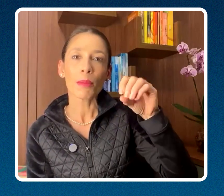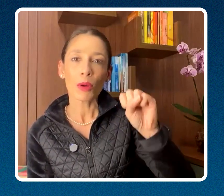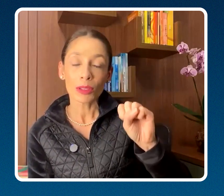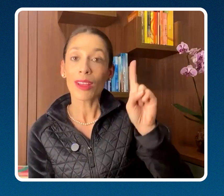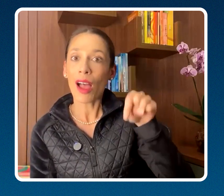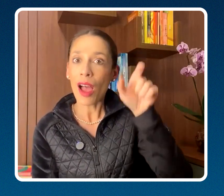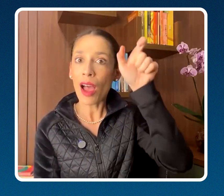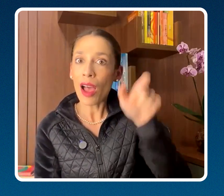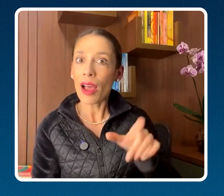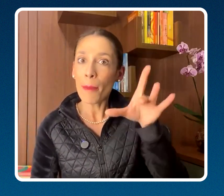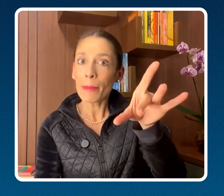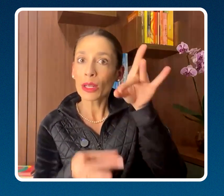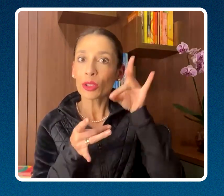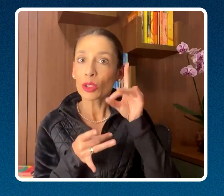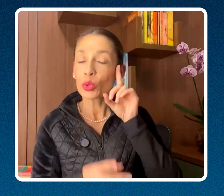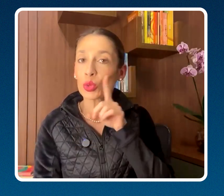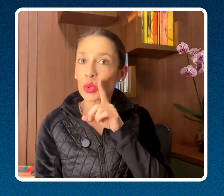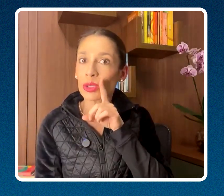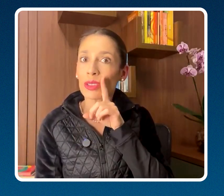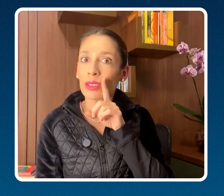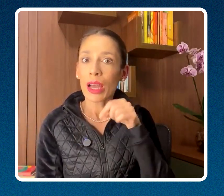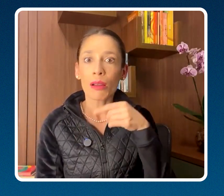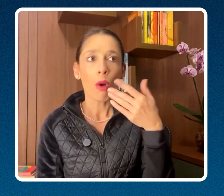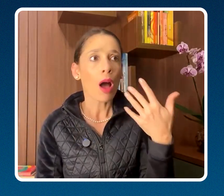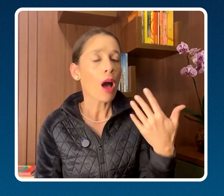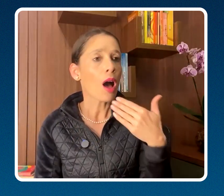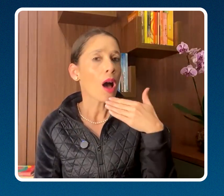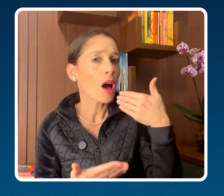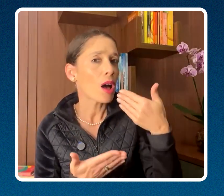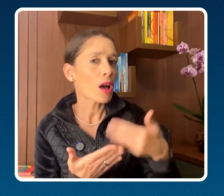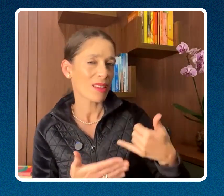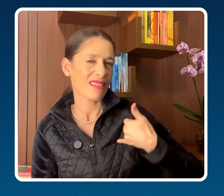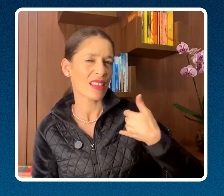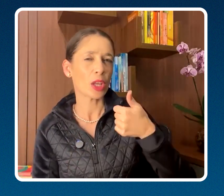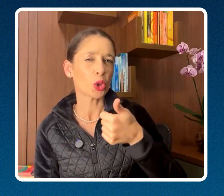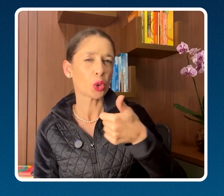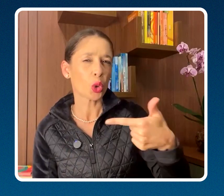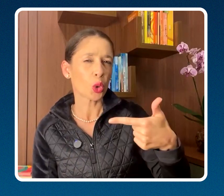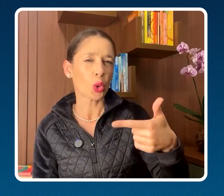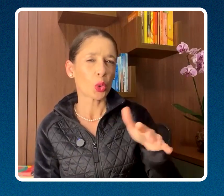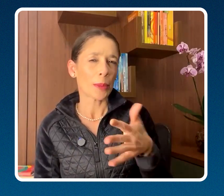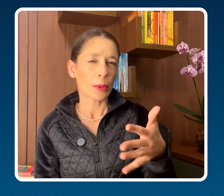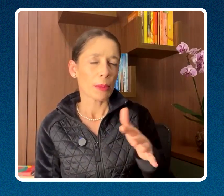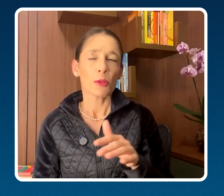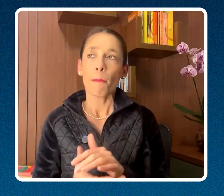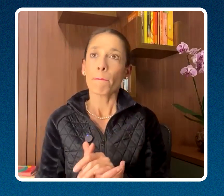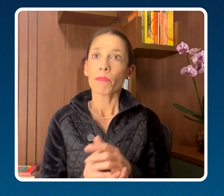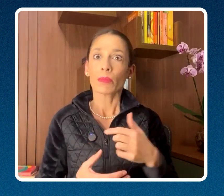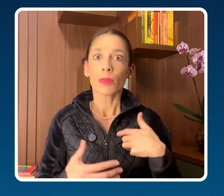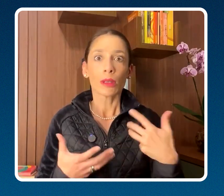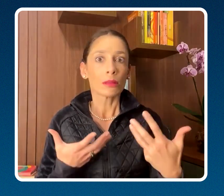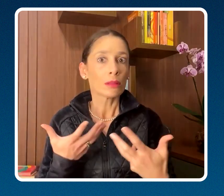surda. E eu fiquei muito encantada com aquilo. Eu tinha por volta de 12, 13 anos, mais ou menos. E eu acabei